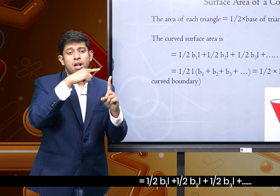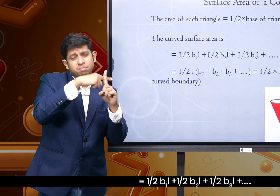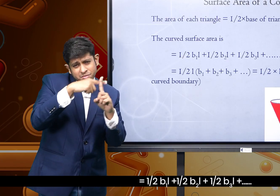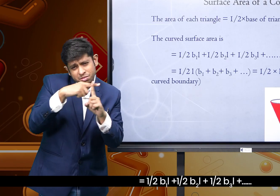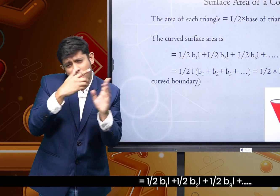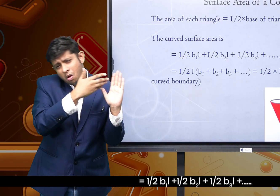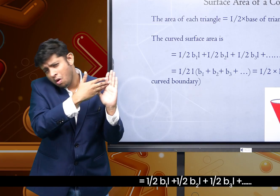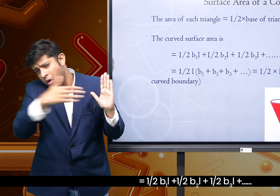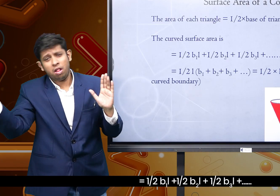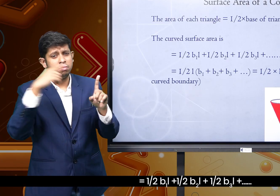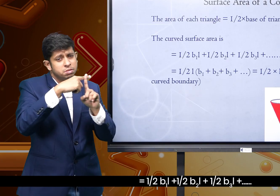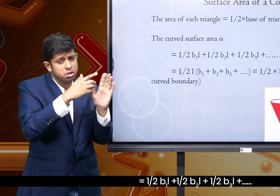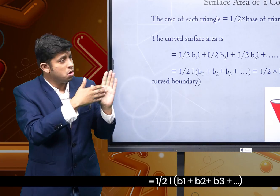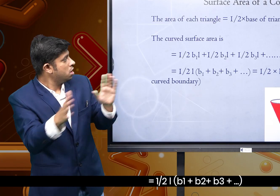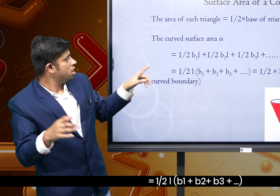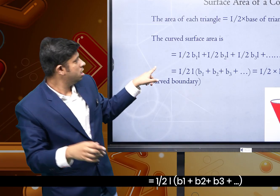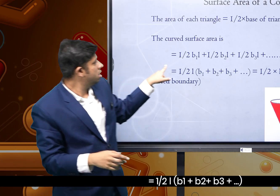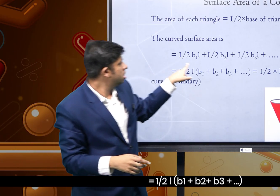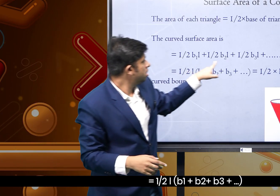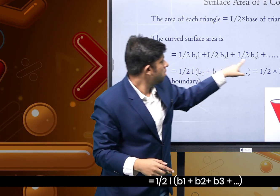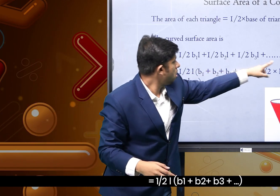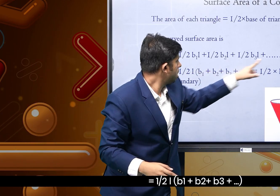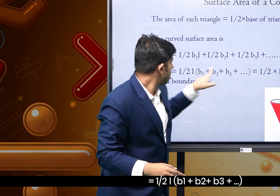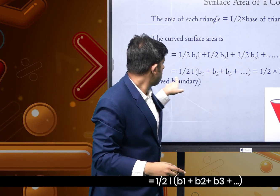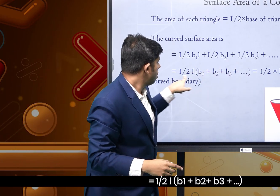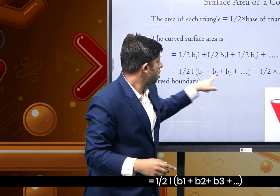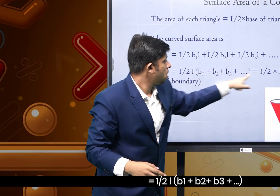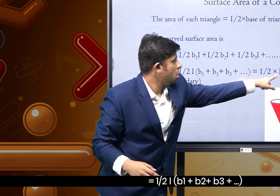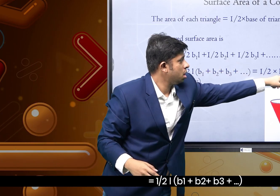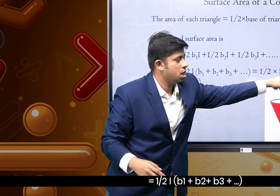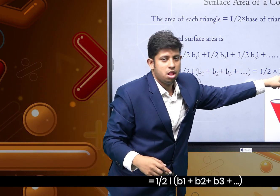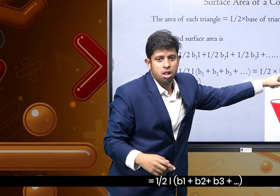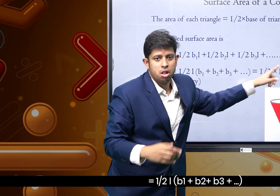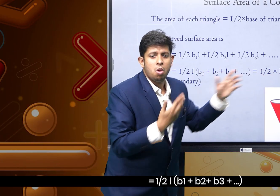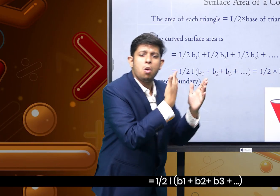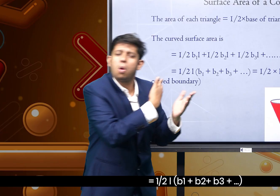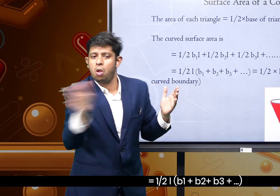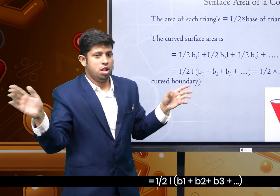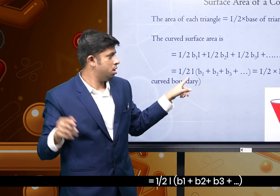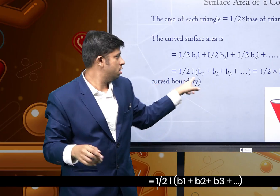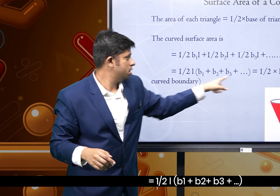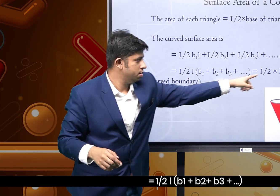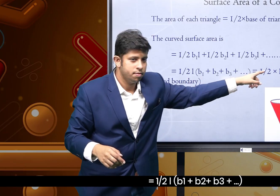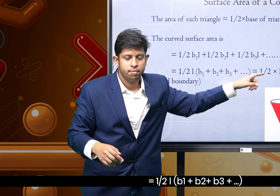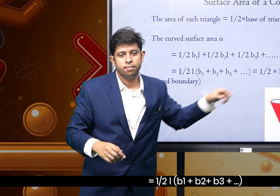अधिक ... बरोबर 1/2 L कंसामध्ये B1 प्लस B2 प्लस B3